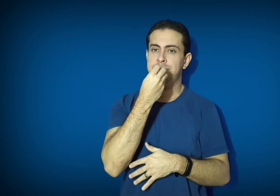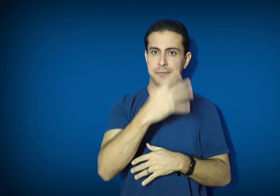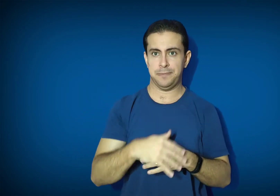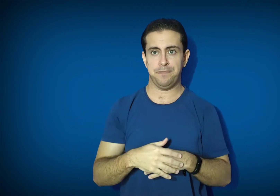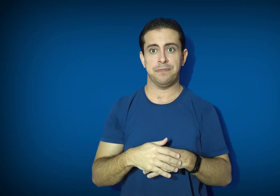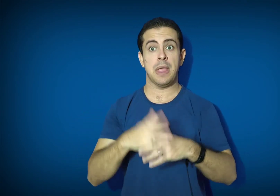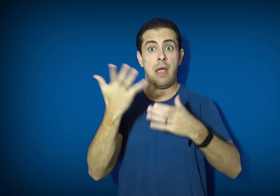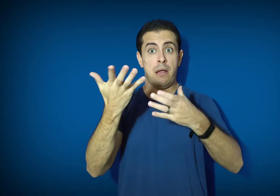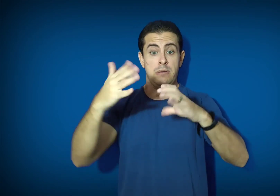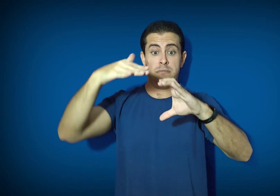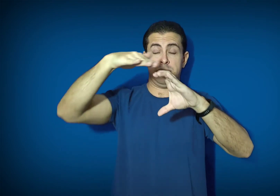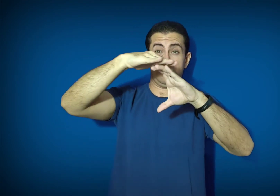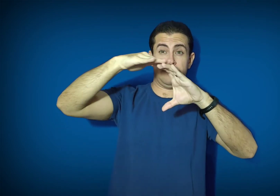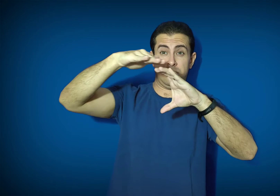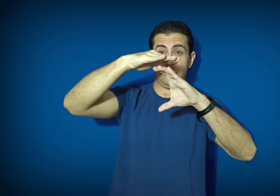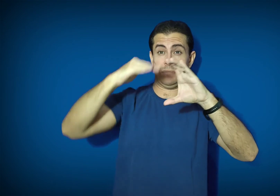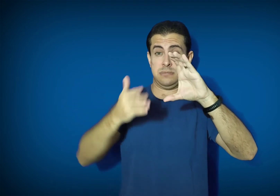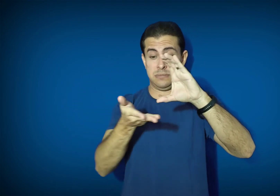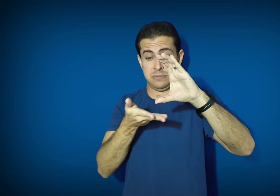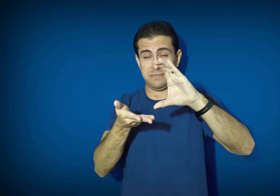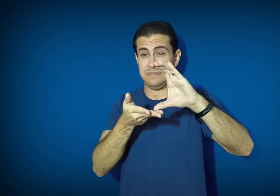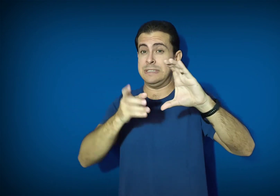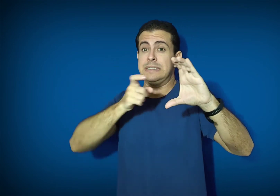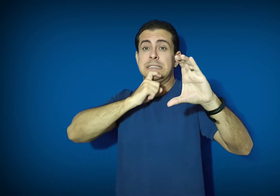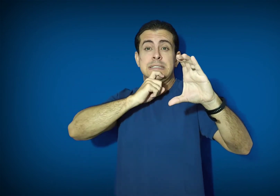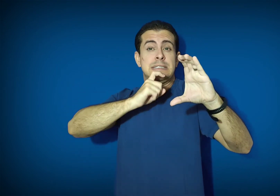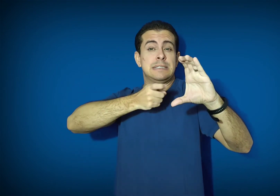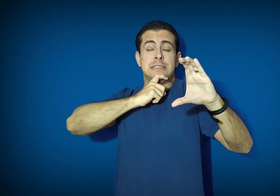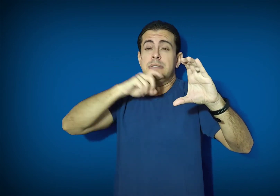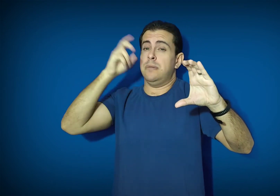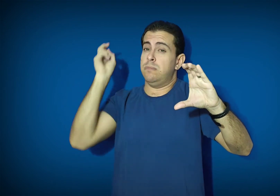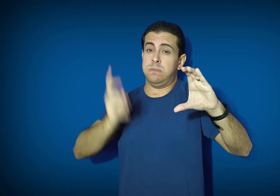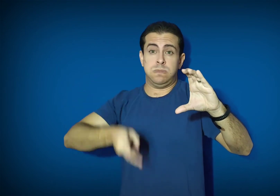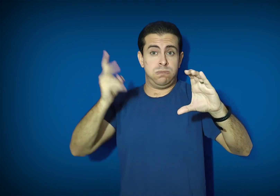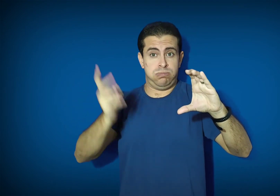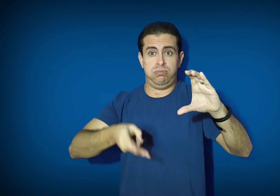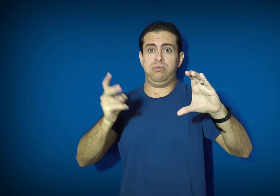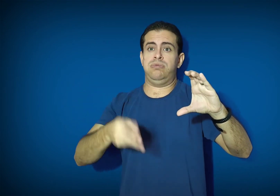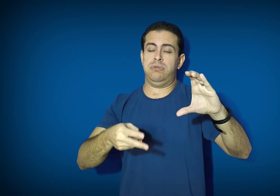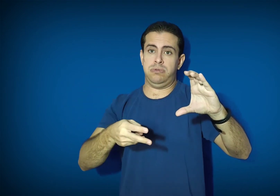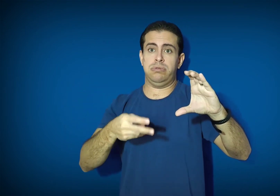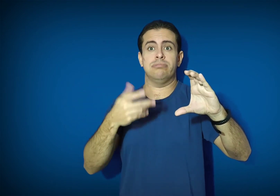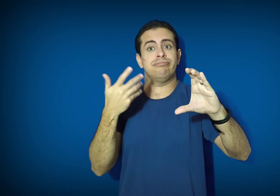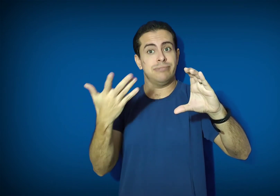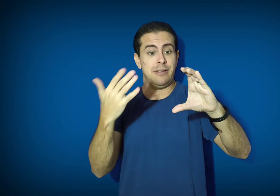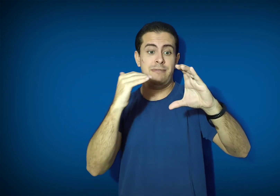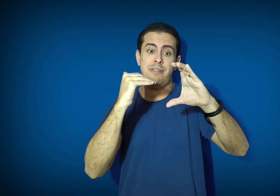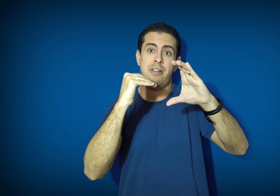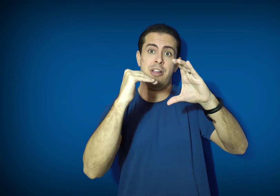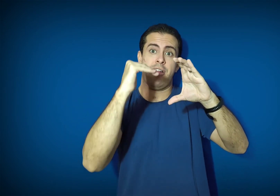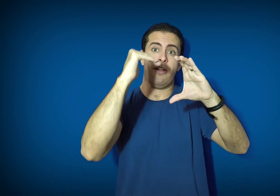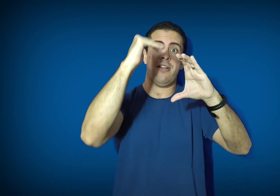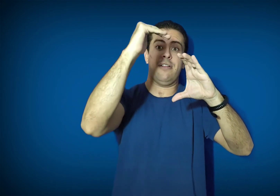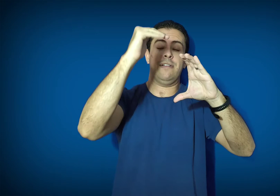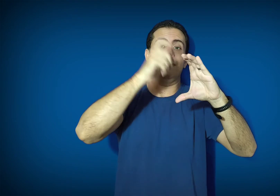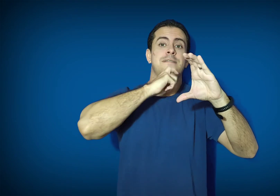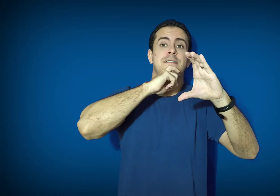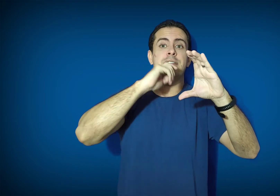é um clima bom. Mas nas regiões polares são frios todo o tempo, porque